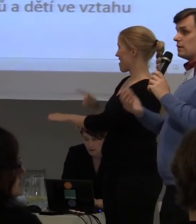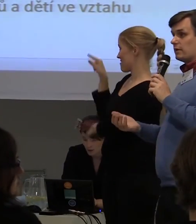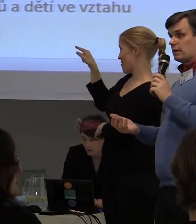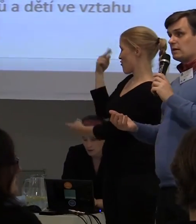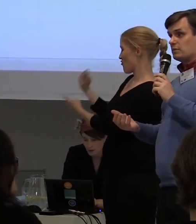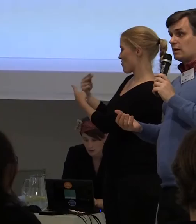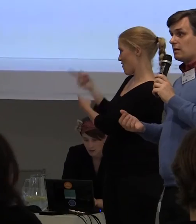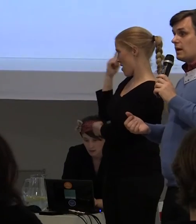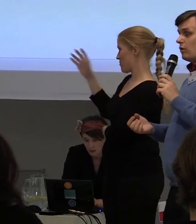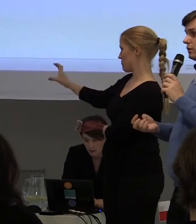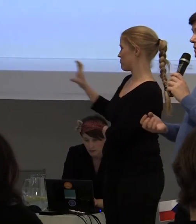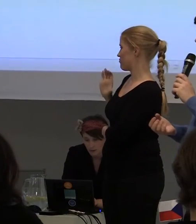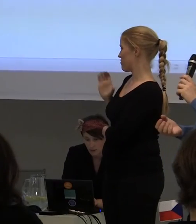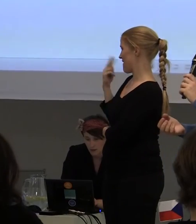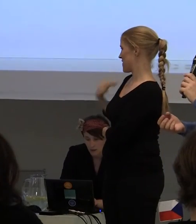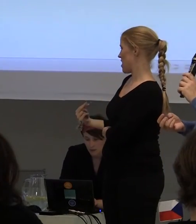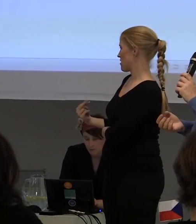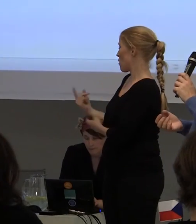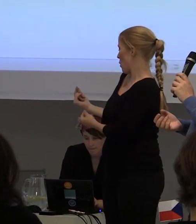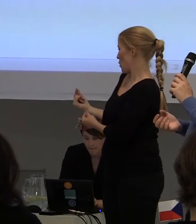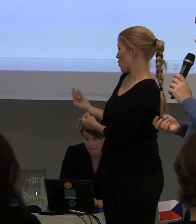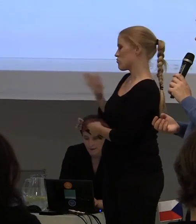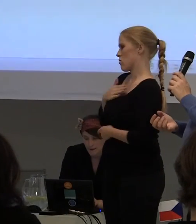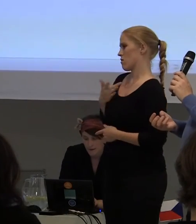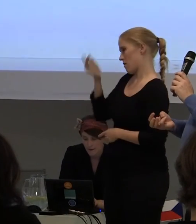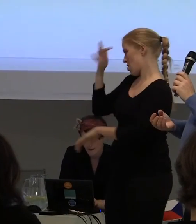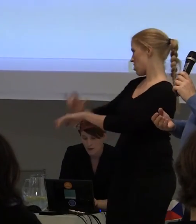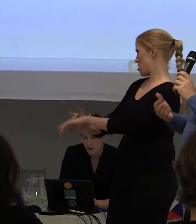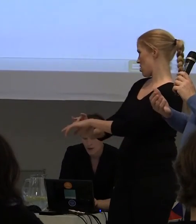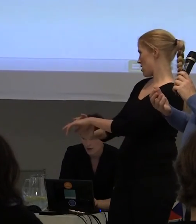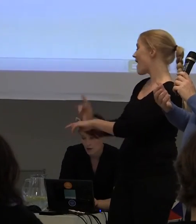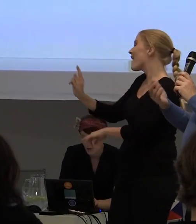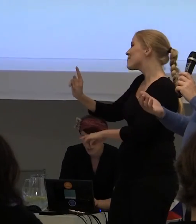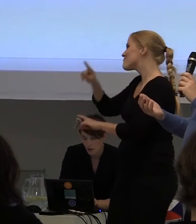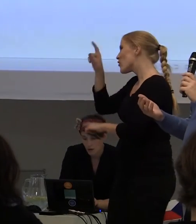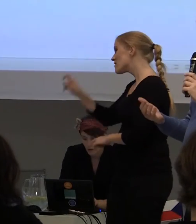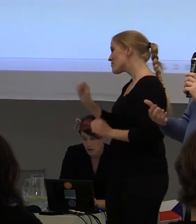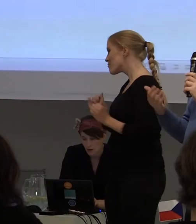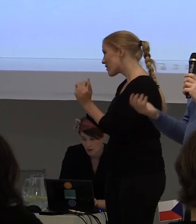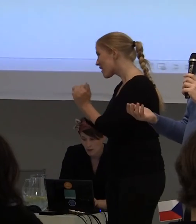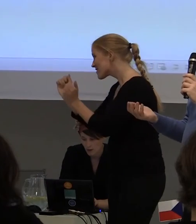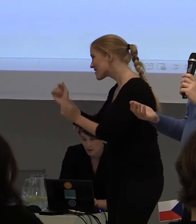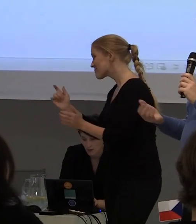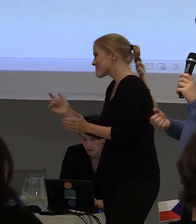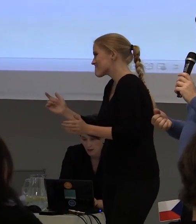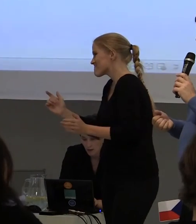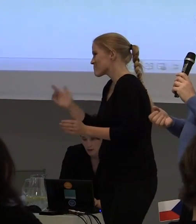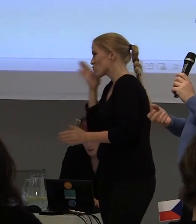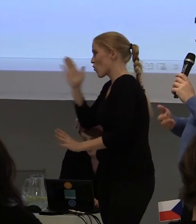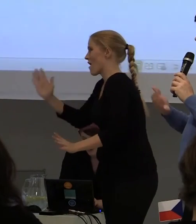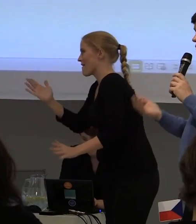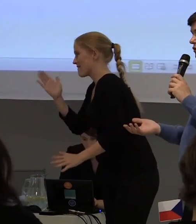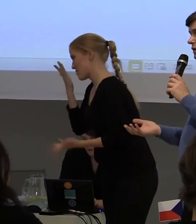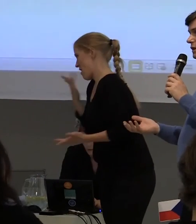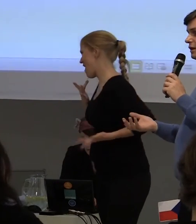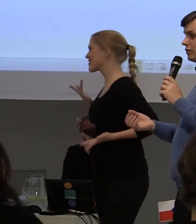že je docela velká změna. Otázka je, jak to bude fungovat v praxi. Mám takovou špatnou, ale takovou zprávu, která